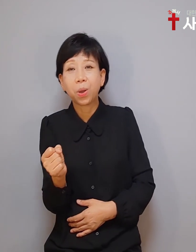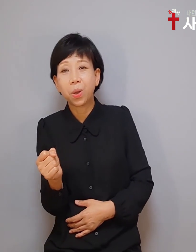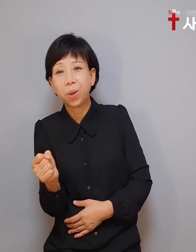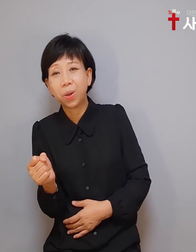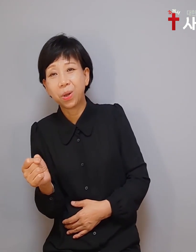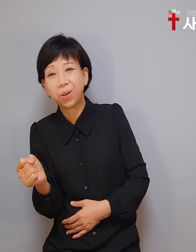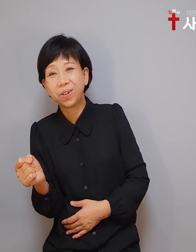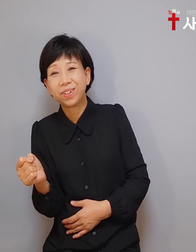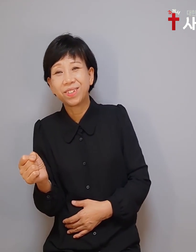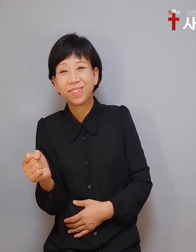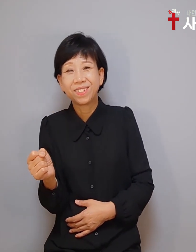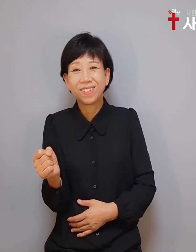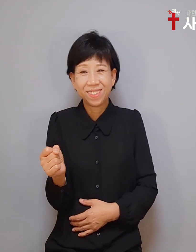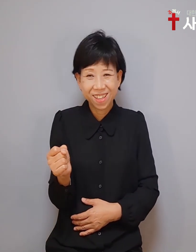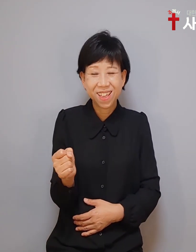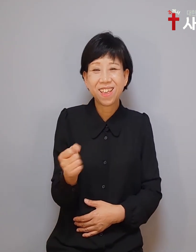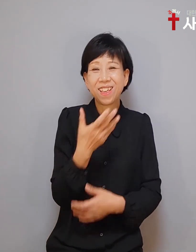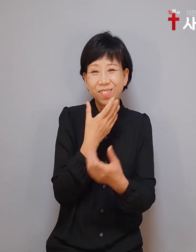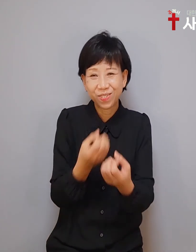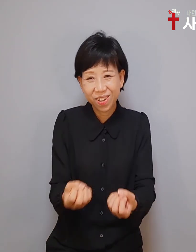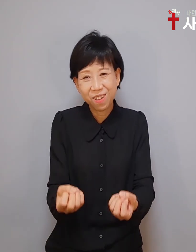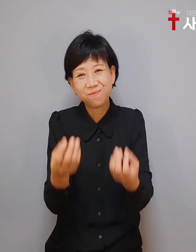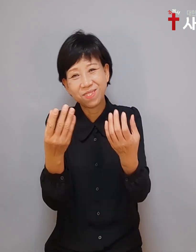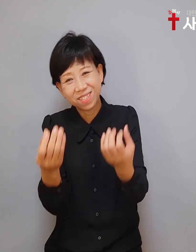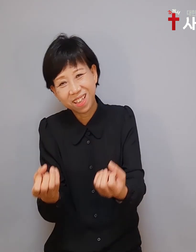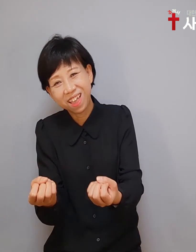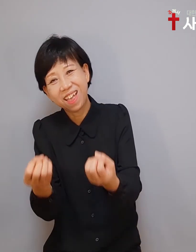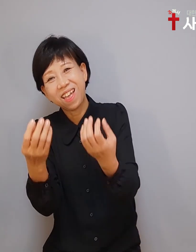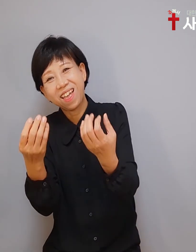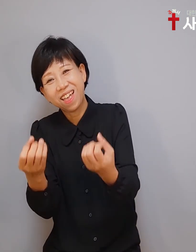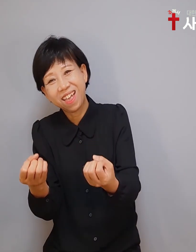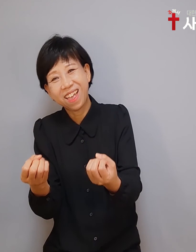사랑으로. 네, 축하합니다. 네.